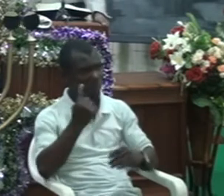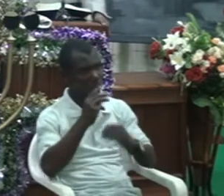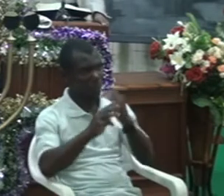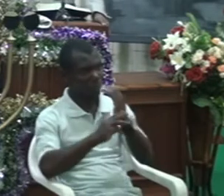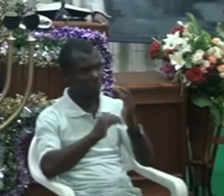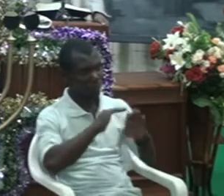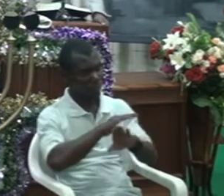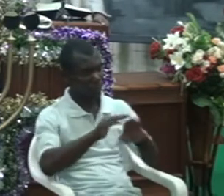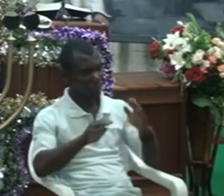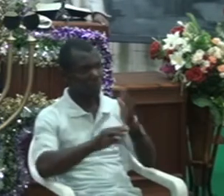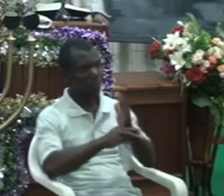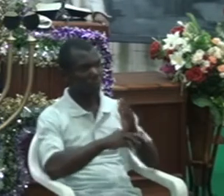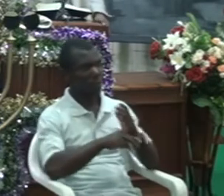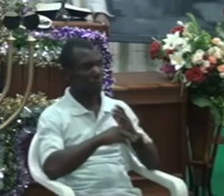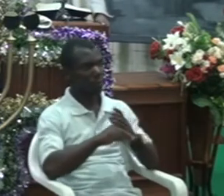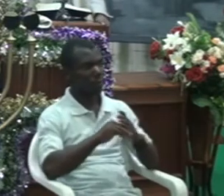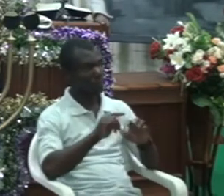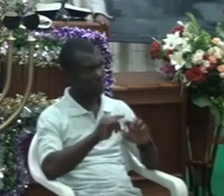finalement.